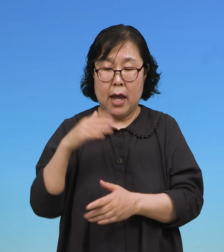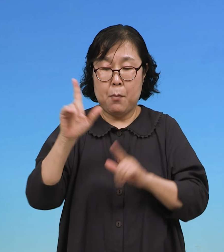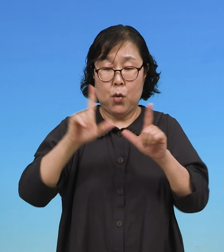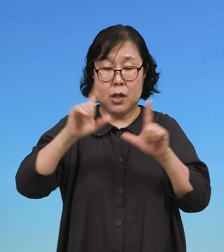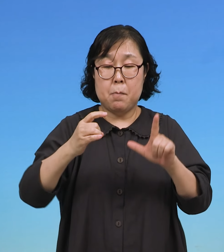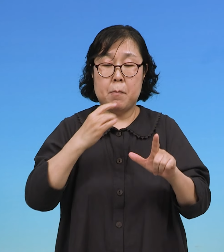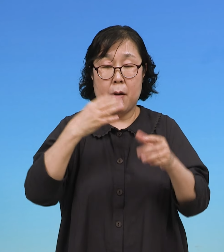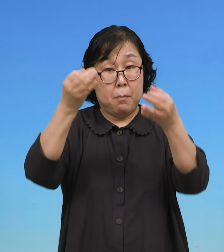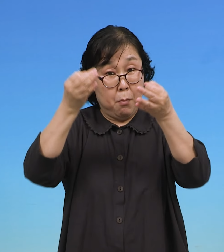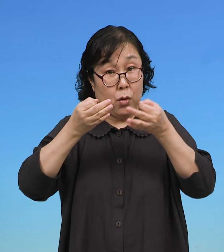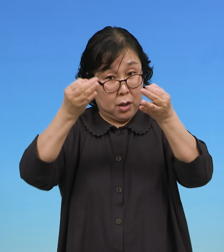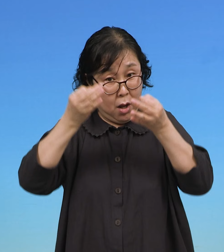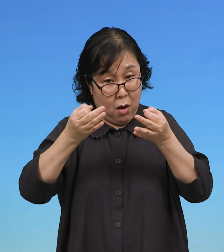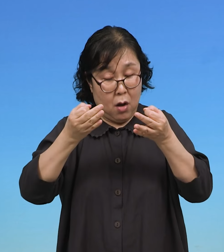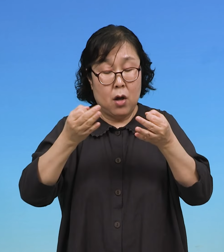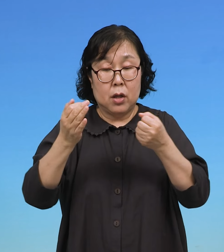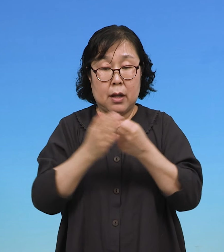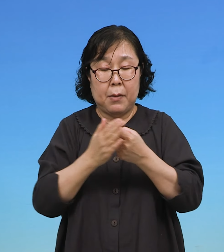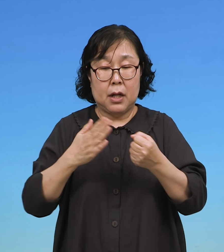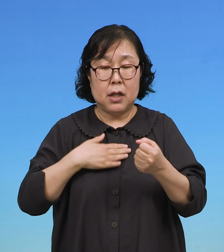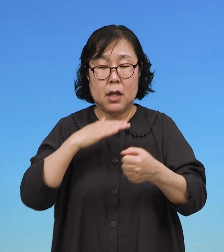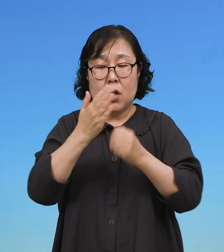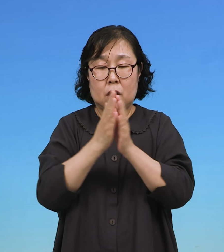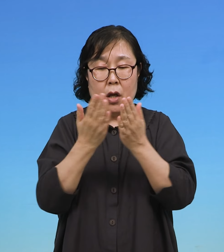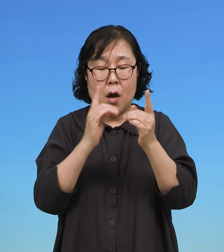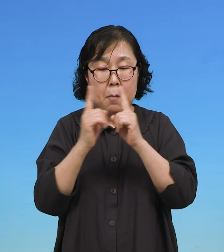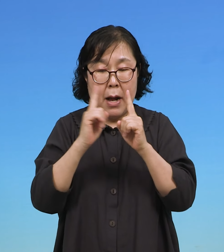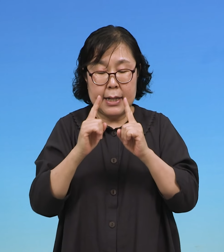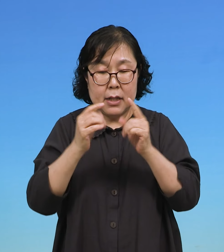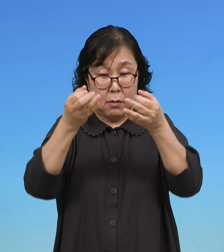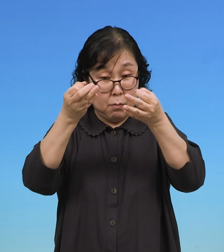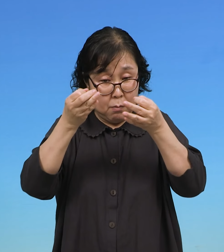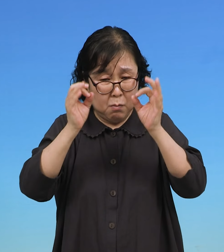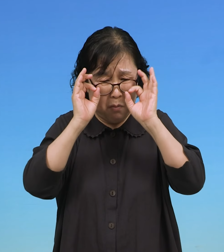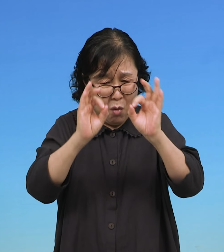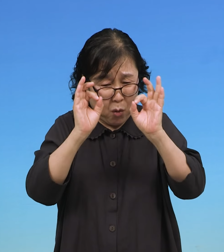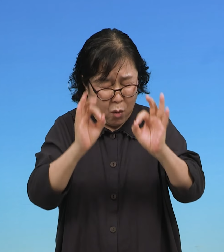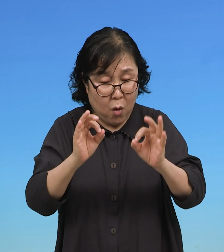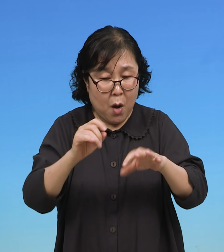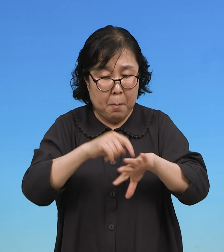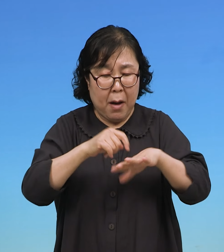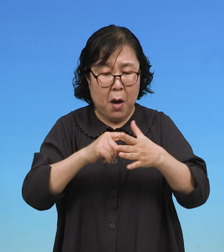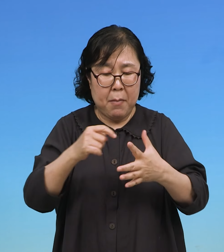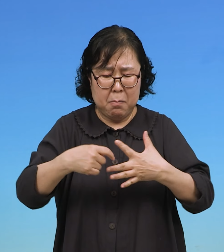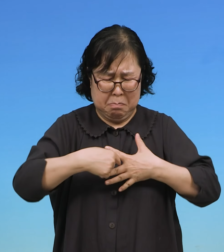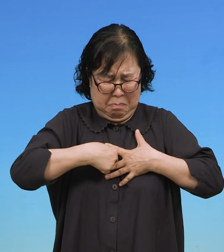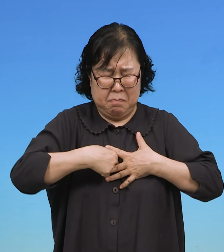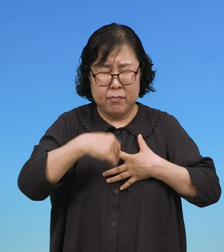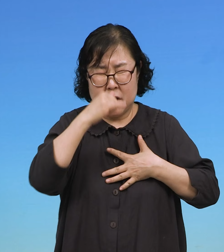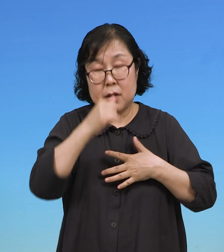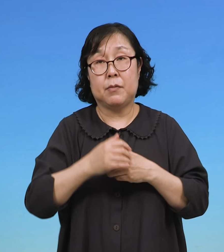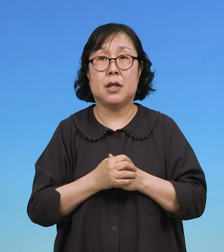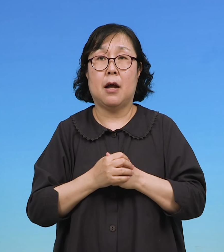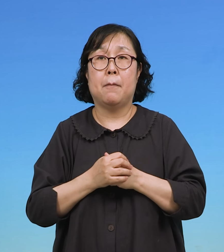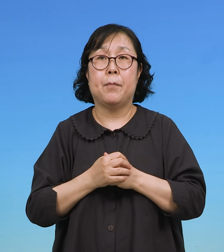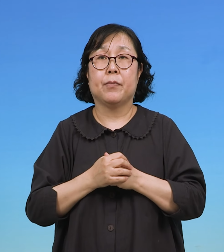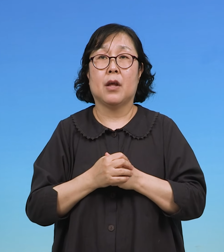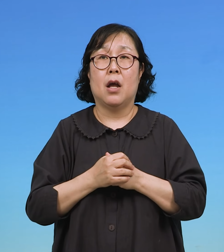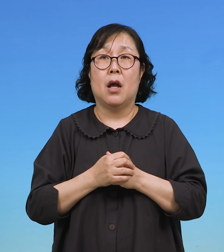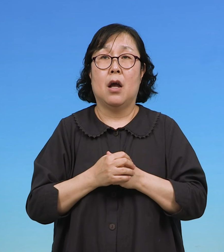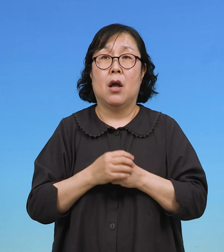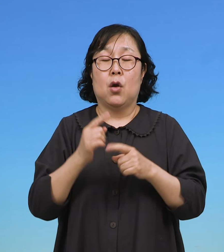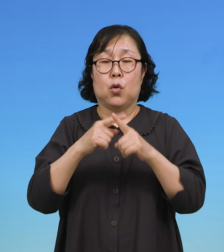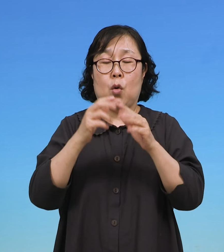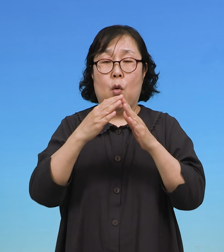계시지만 저는 이런 말씀을 보면서 찔림을 많이 받는 거예요. 교회가 크니까 뭐 모든 성도님들 내가